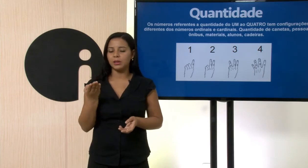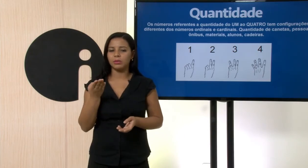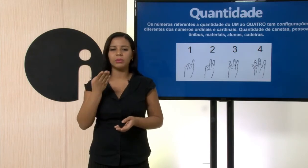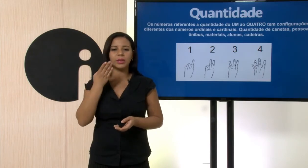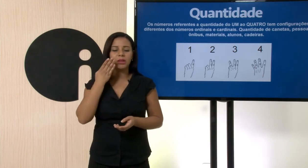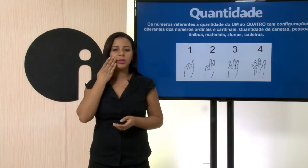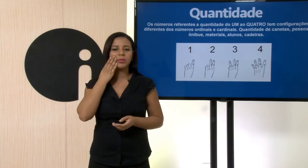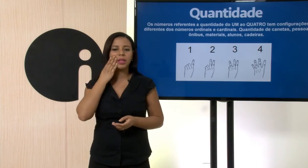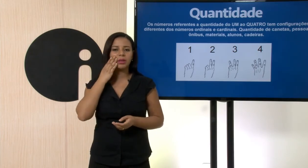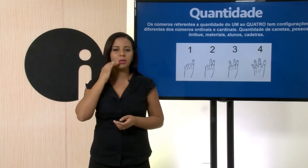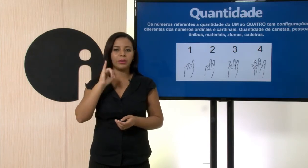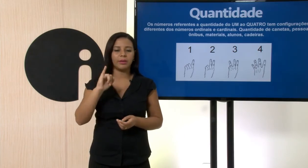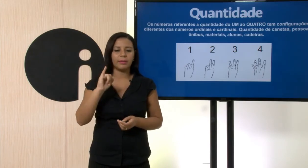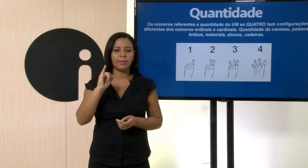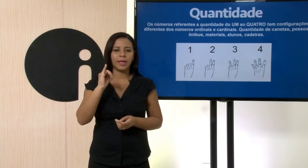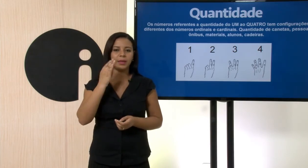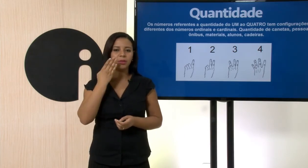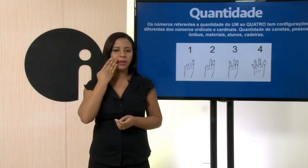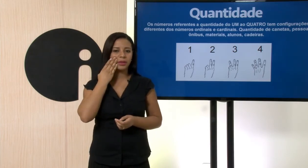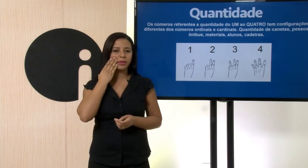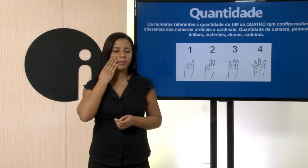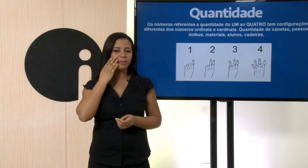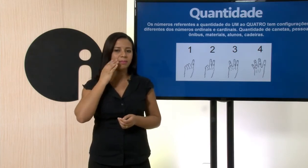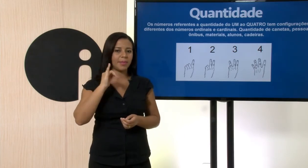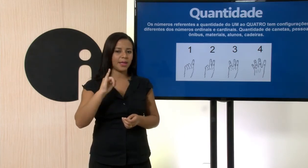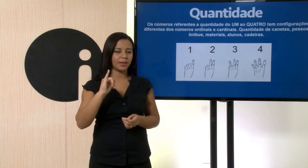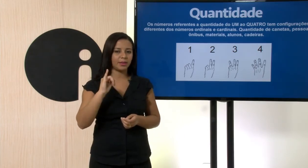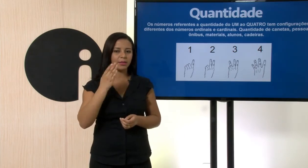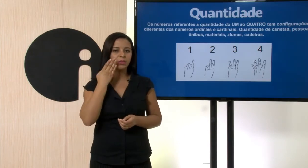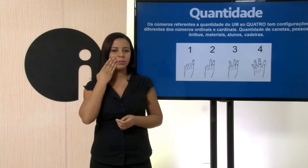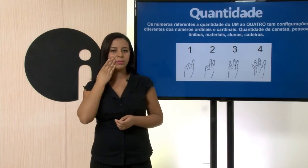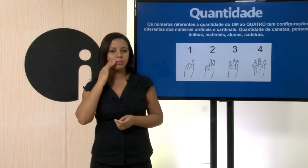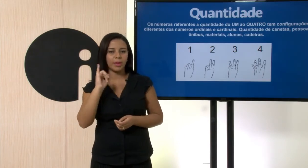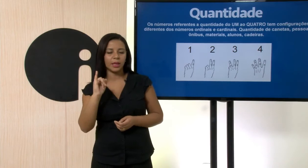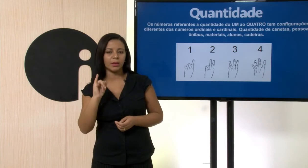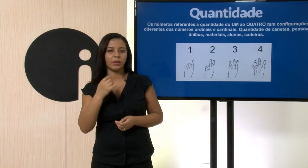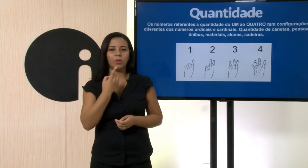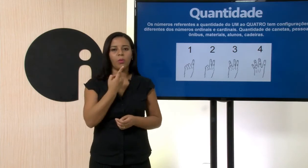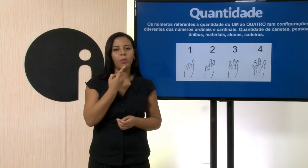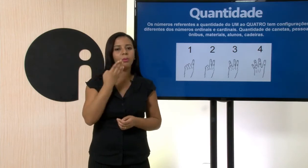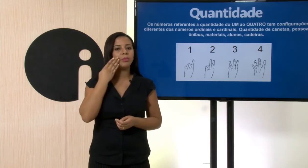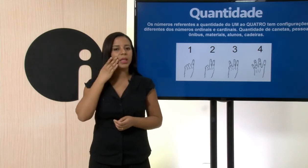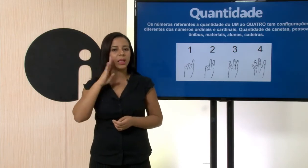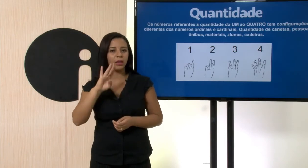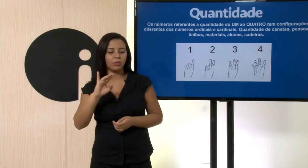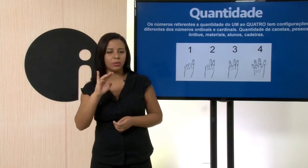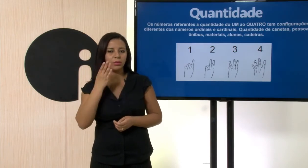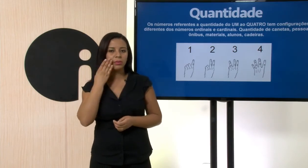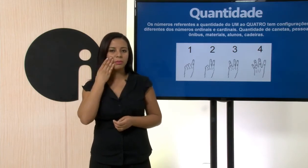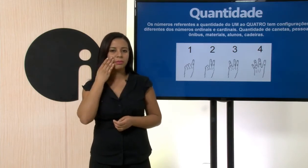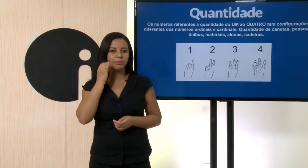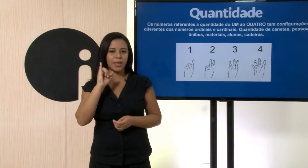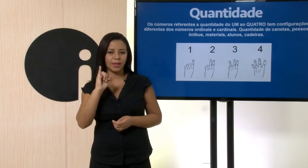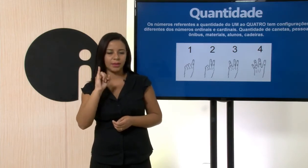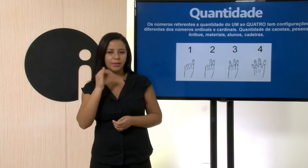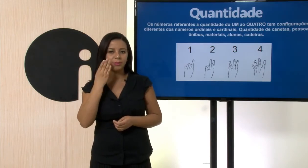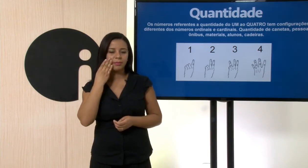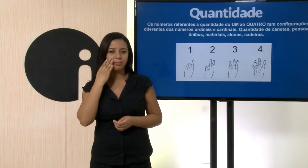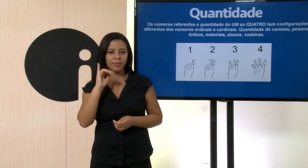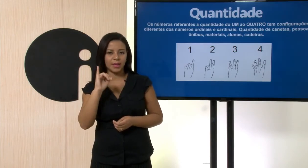Bilhão, sinal de bilhão. B e o I. BI. BI. 1 bilhão. BI.